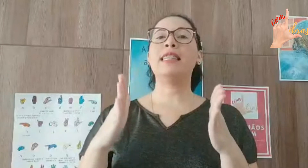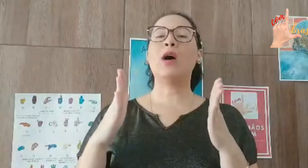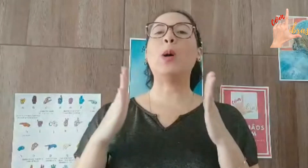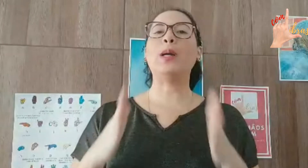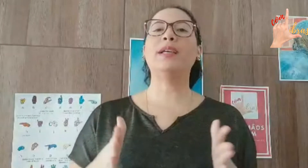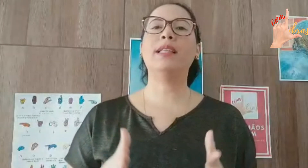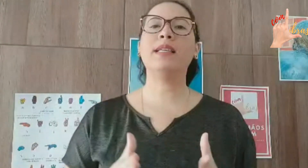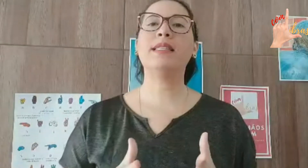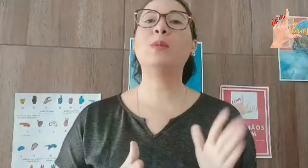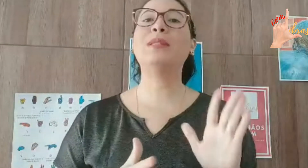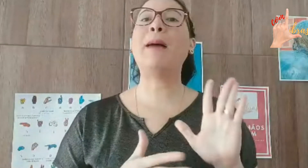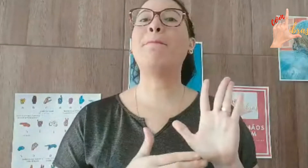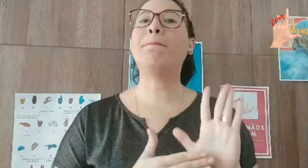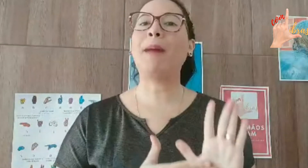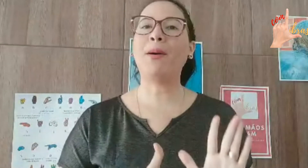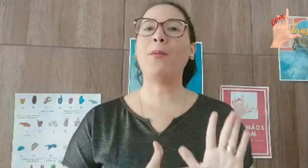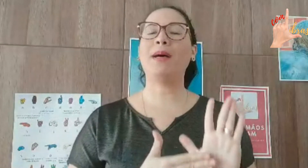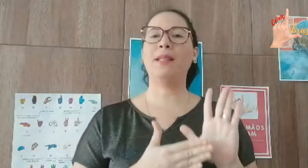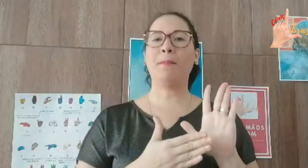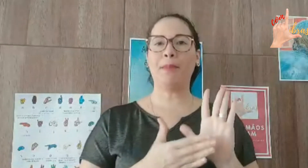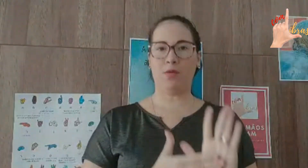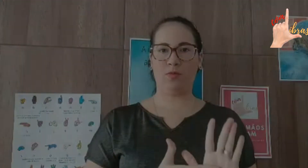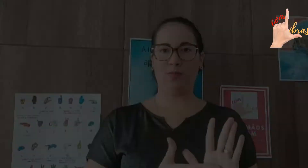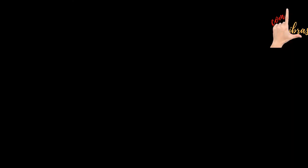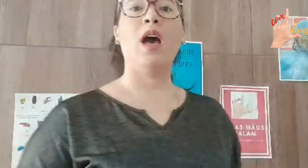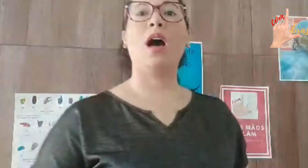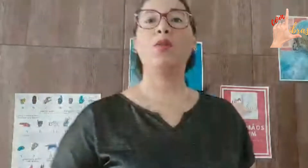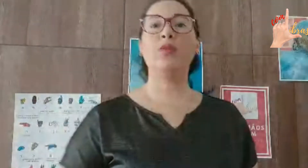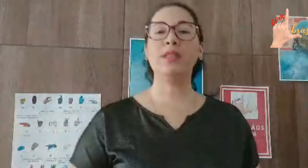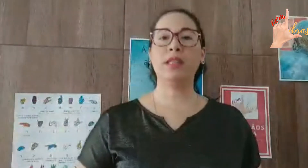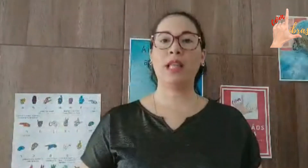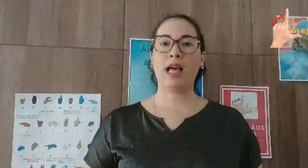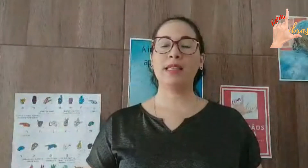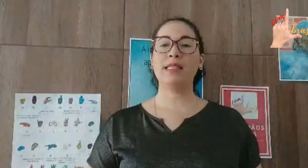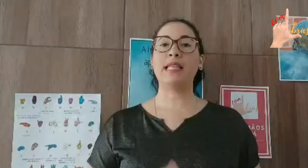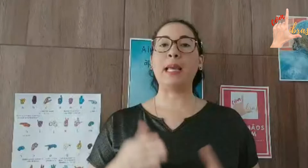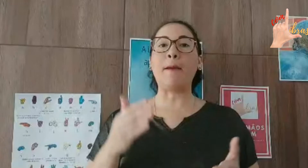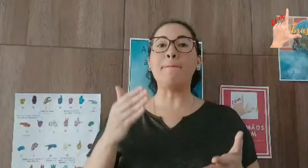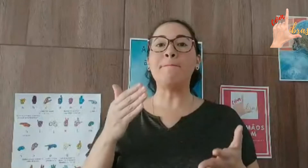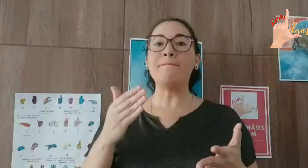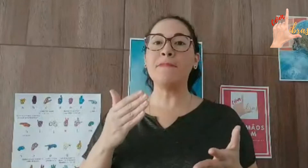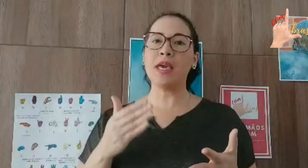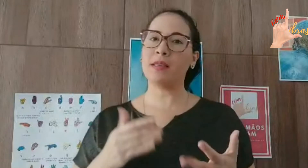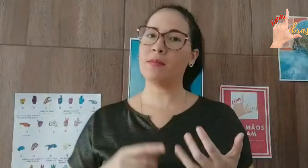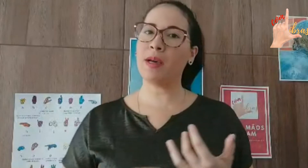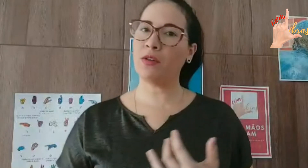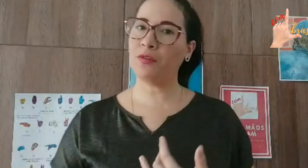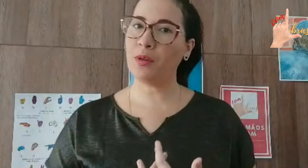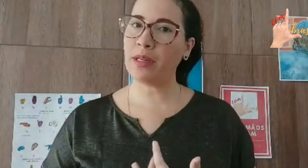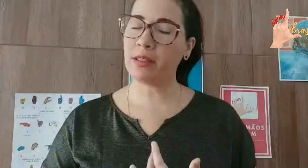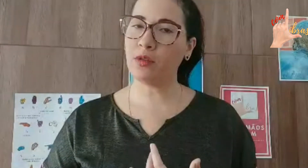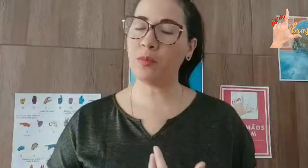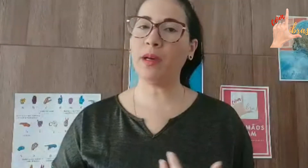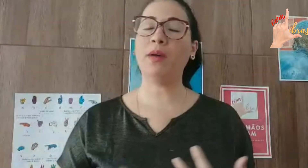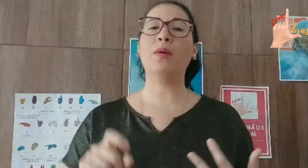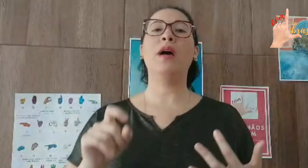na orientação da palma da mão. Alguns sinais têm a mesma configuração de mão,